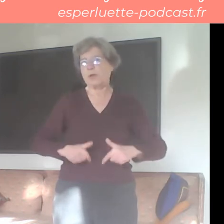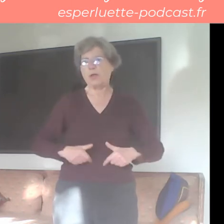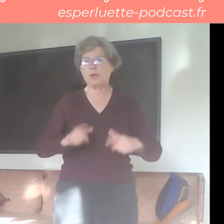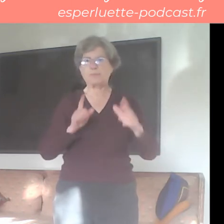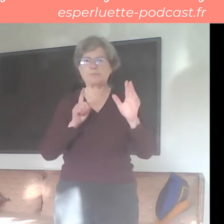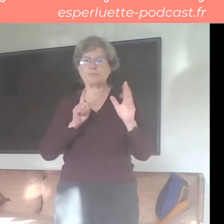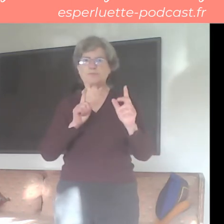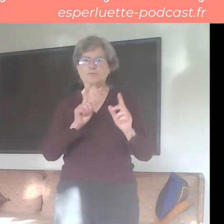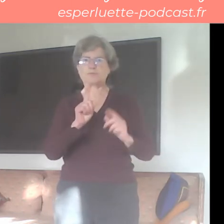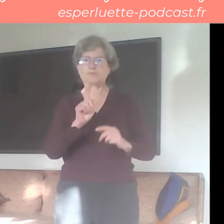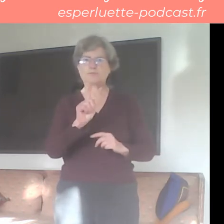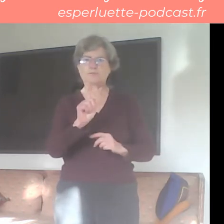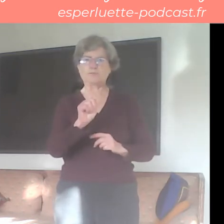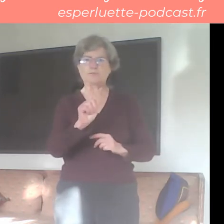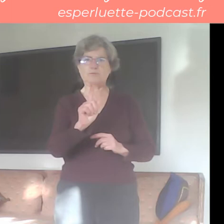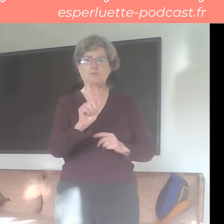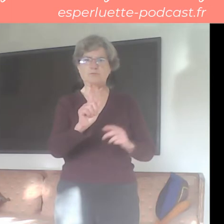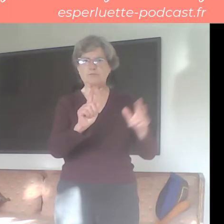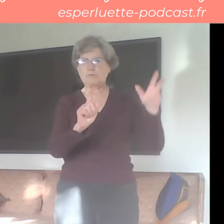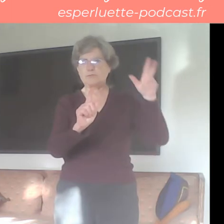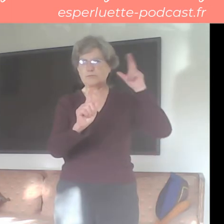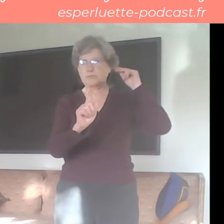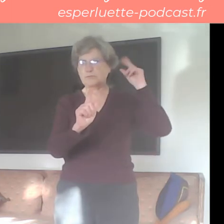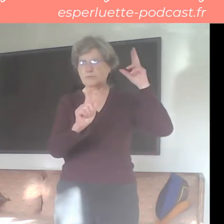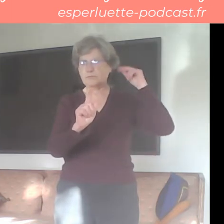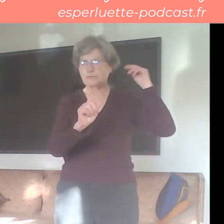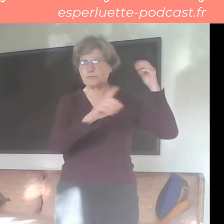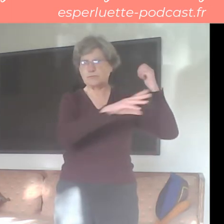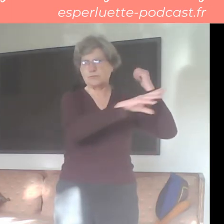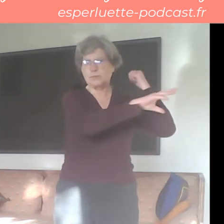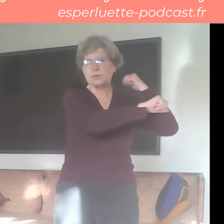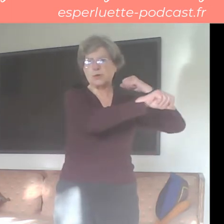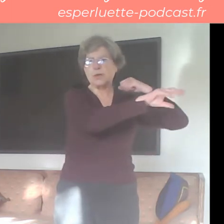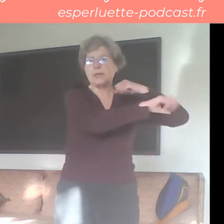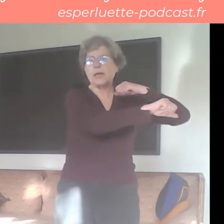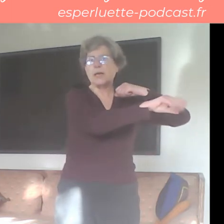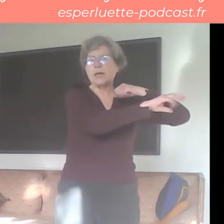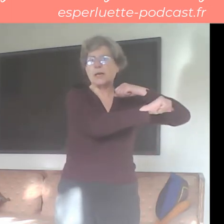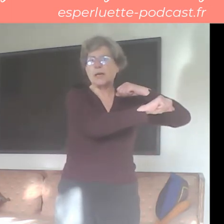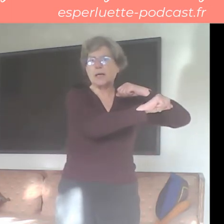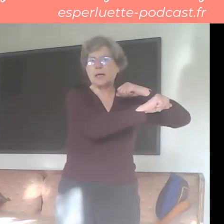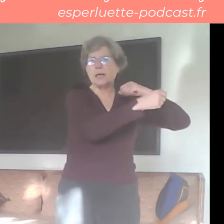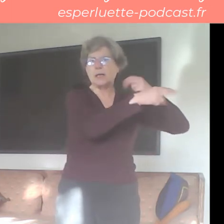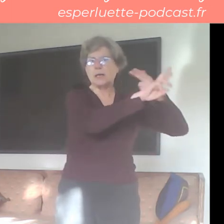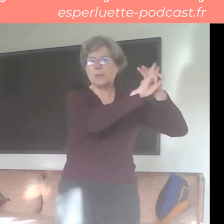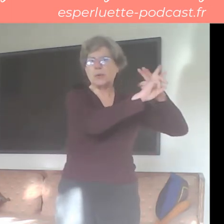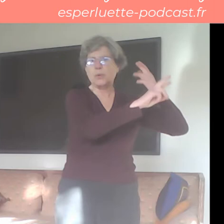orthophoniste, prof, chef de service, directrice d'un établissement pour sourds, et il y avait des